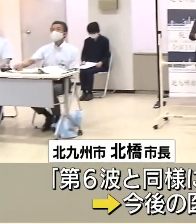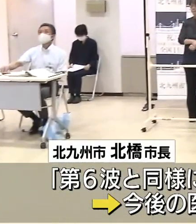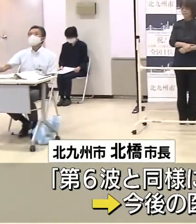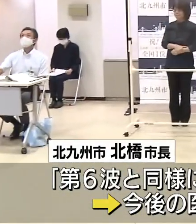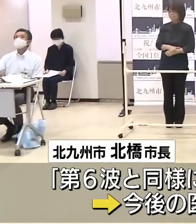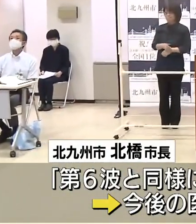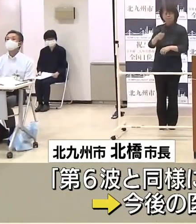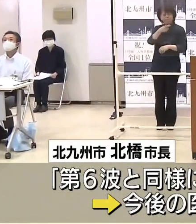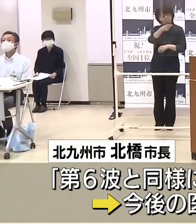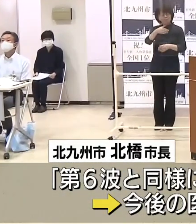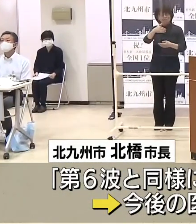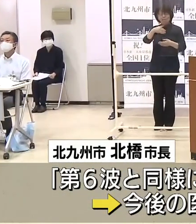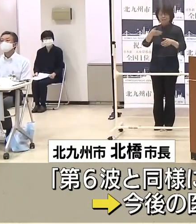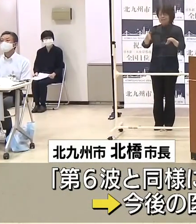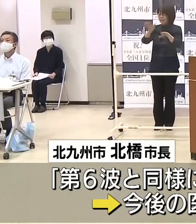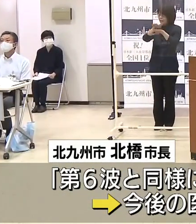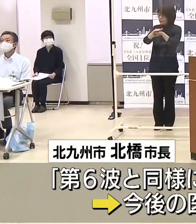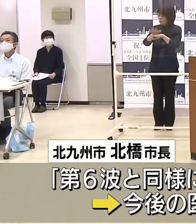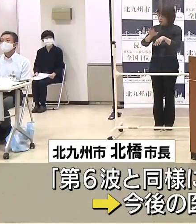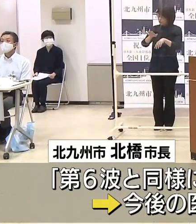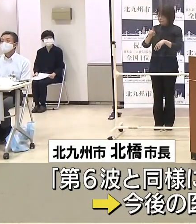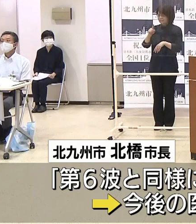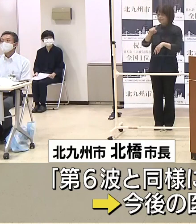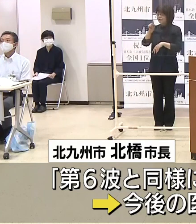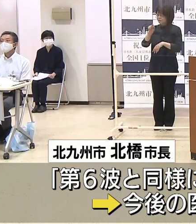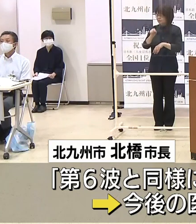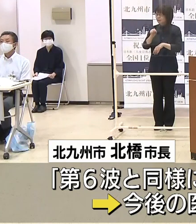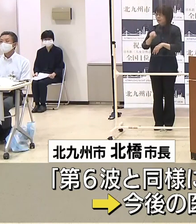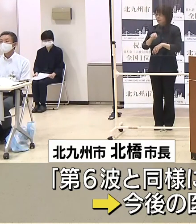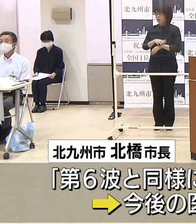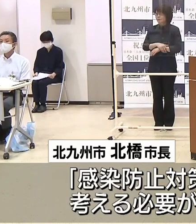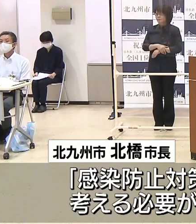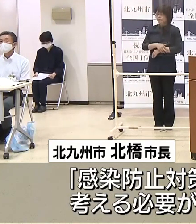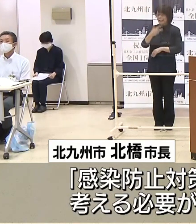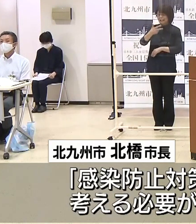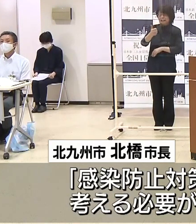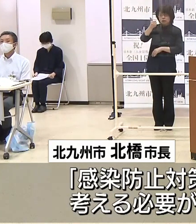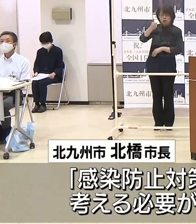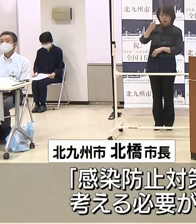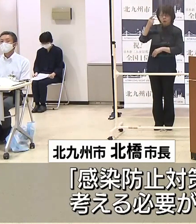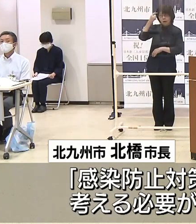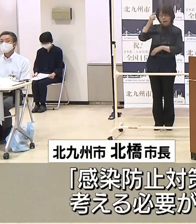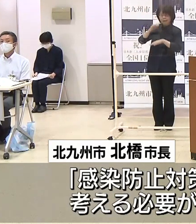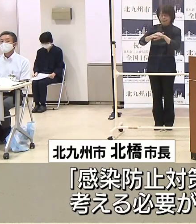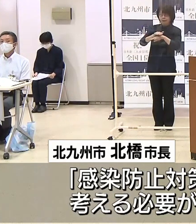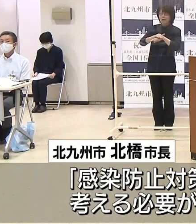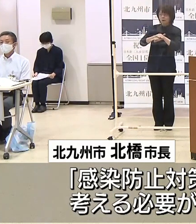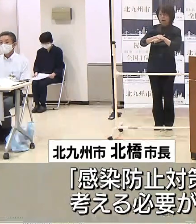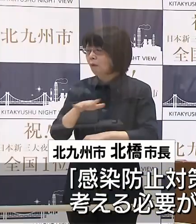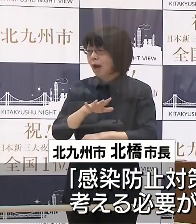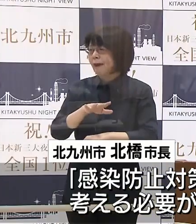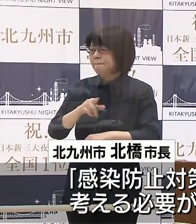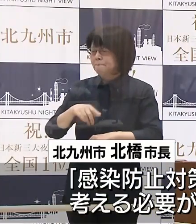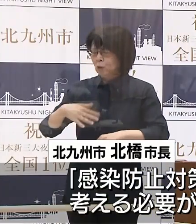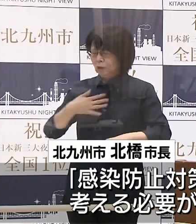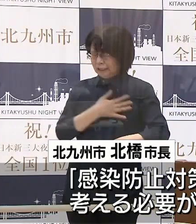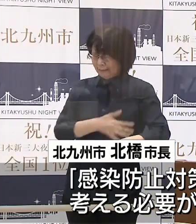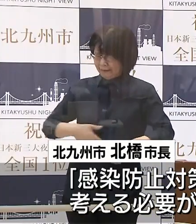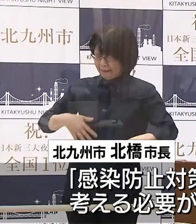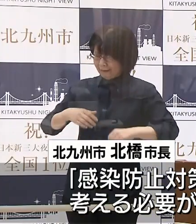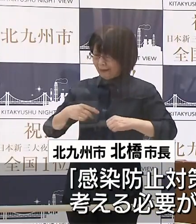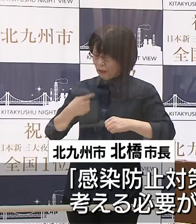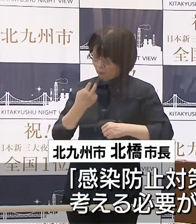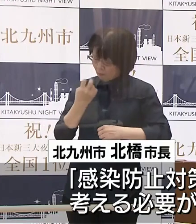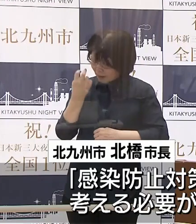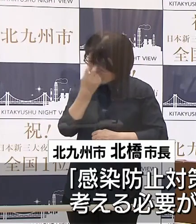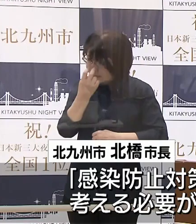にあるとして今後の医療体制に危機感を示した上で感染防止対策と経済活動の両立を考える必要が